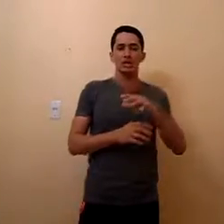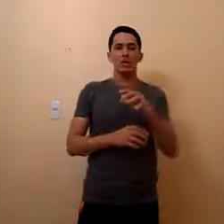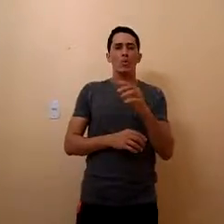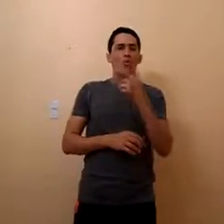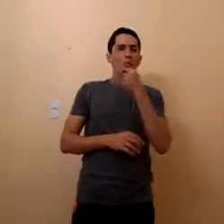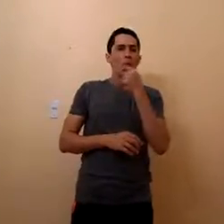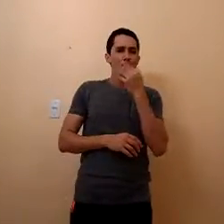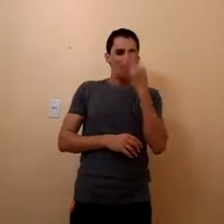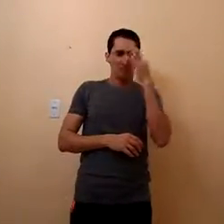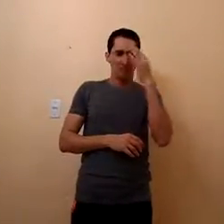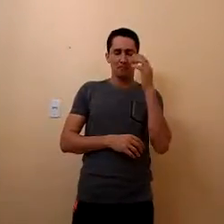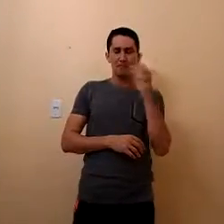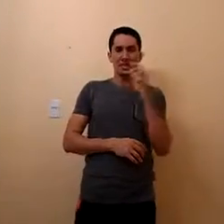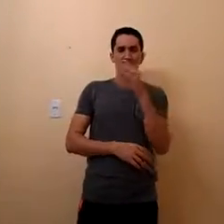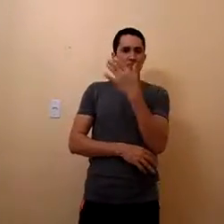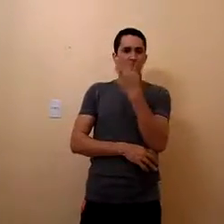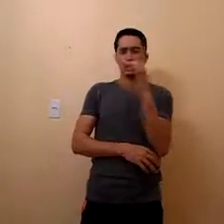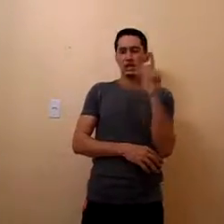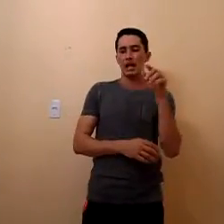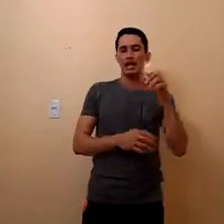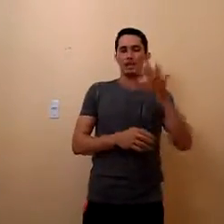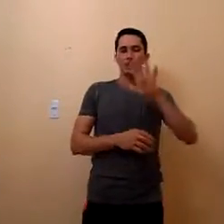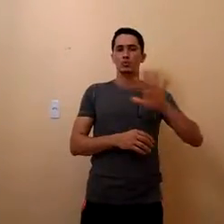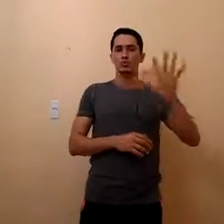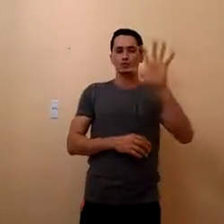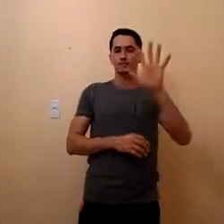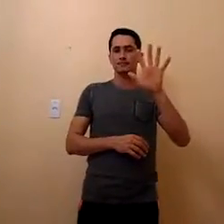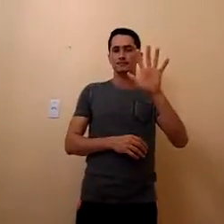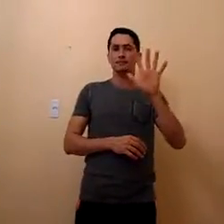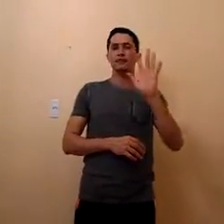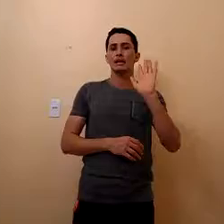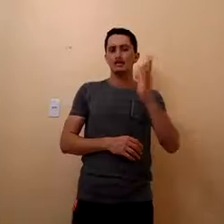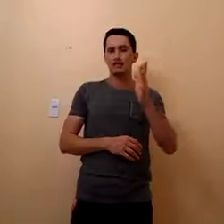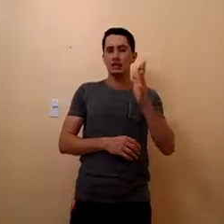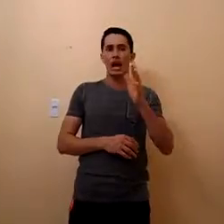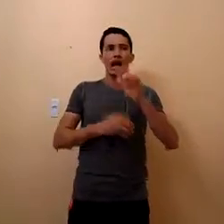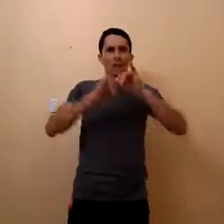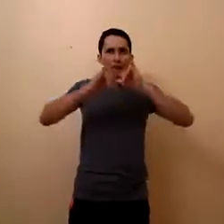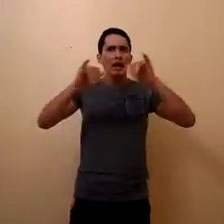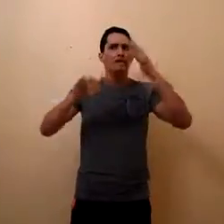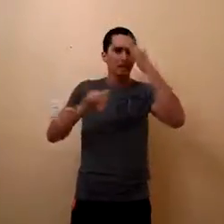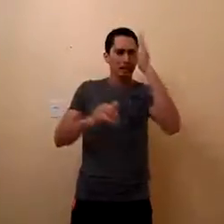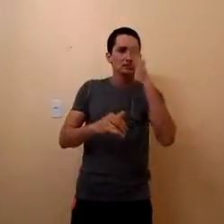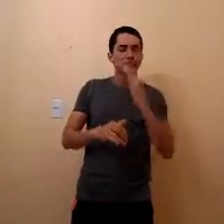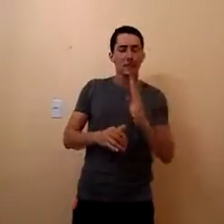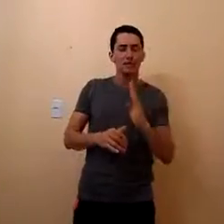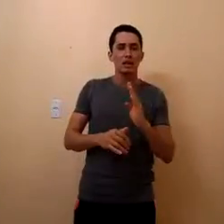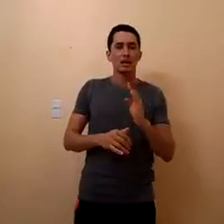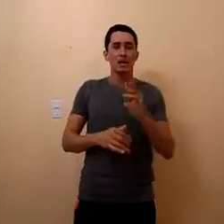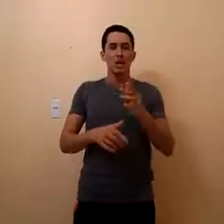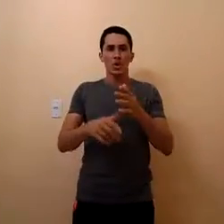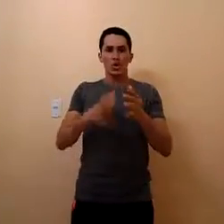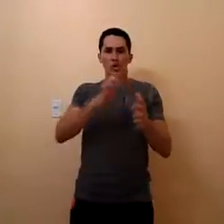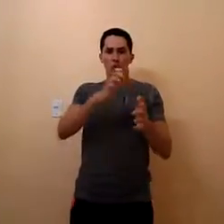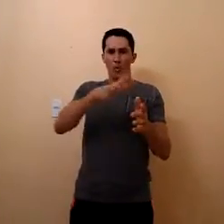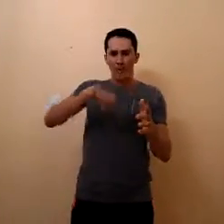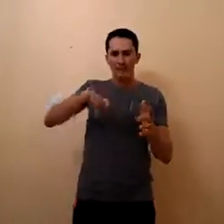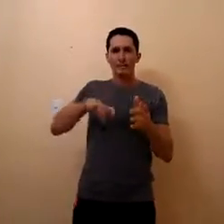da região. A chacina não foi o único crime em Colniza a ter repercussão em todo o Brasil. Um ex-vereador e o então prefeito da cidade foram mortos